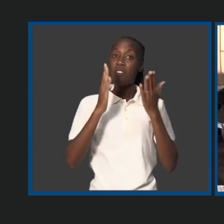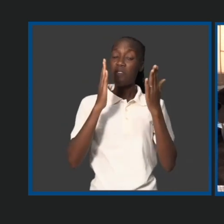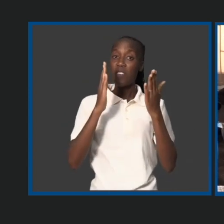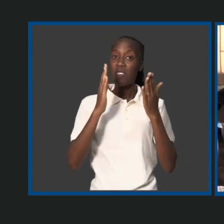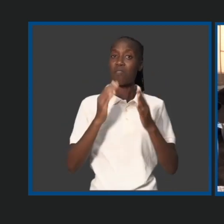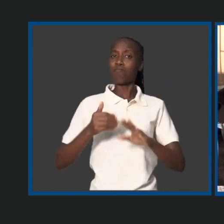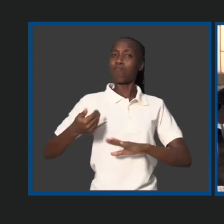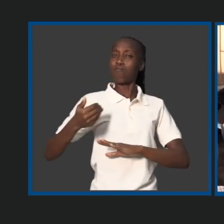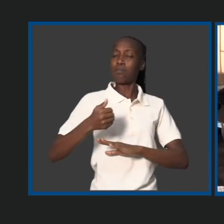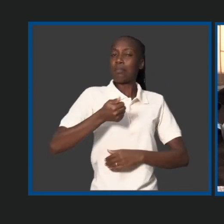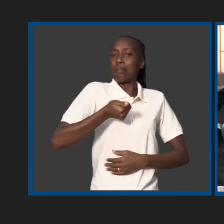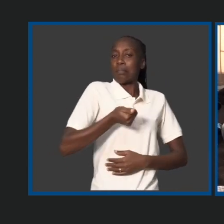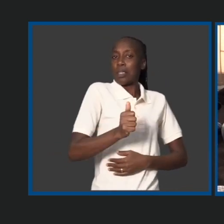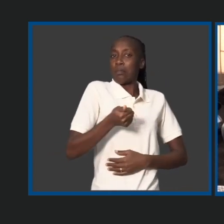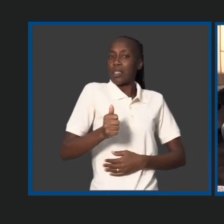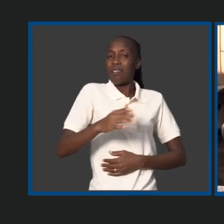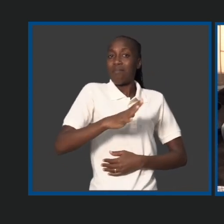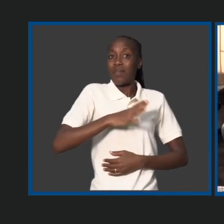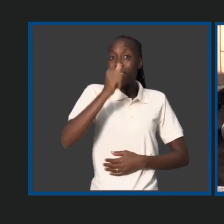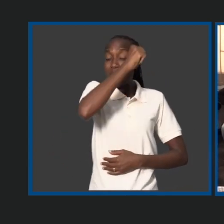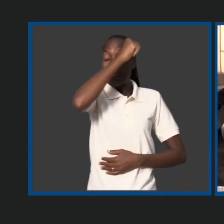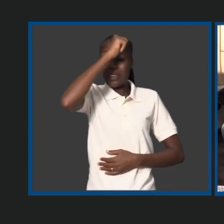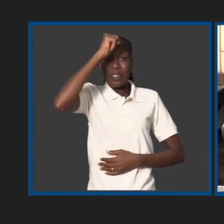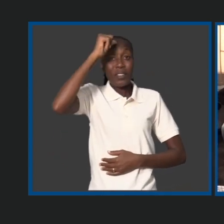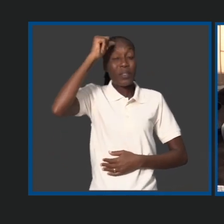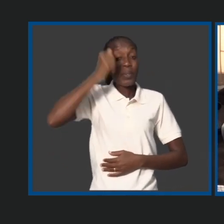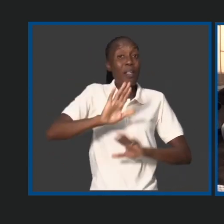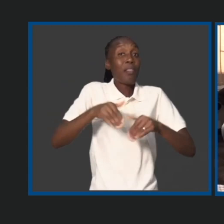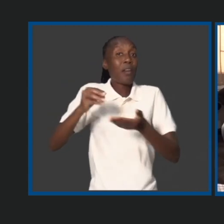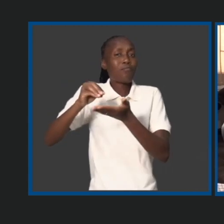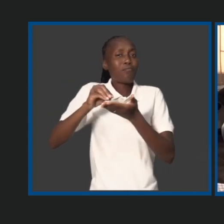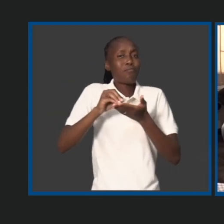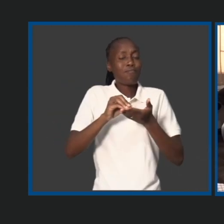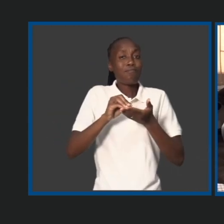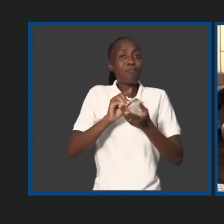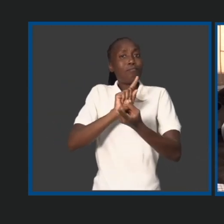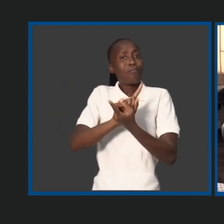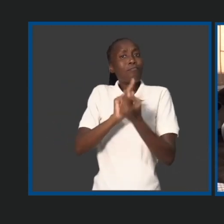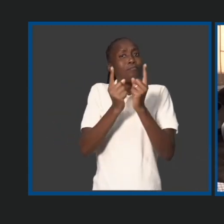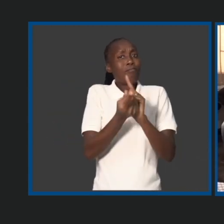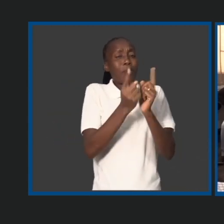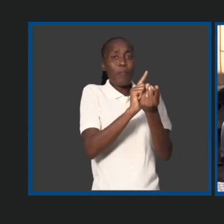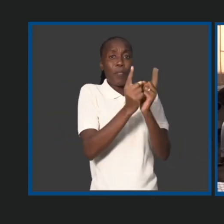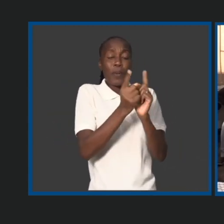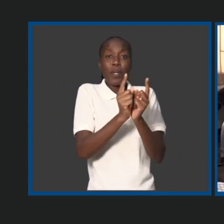em cada dia, cada qual leva às suas dificuldades. Então, se encontrando